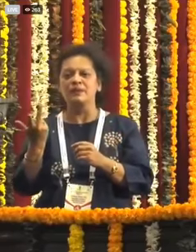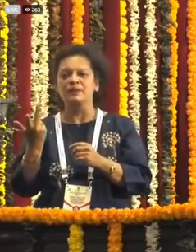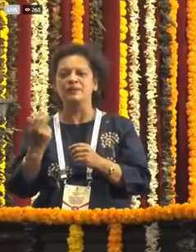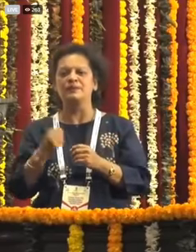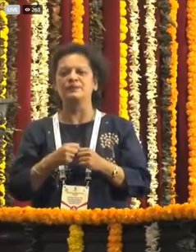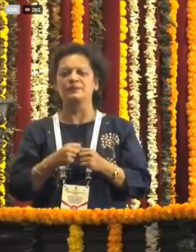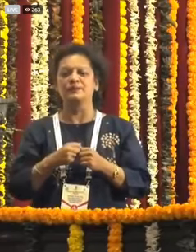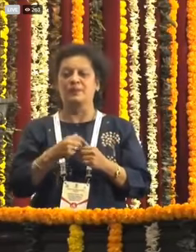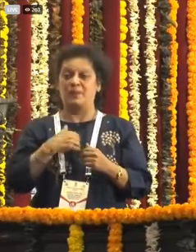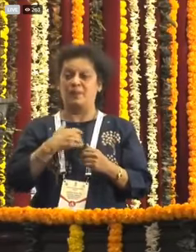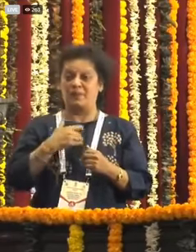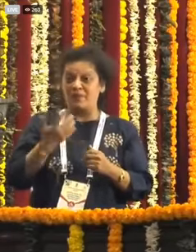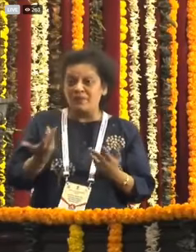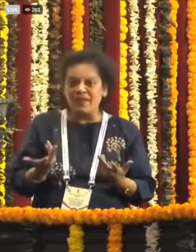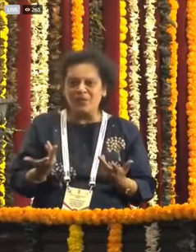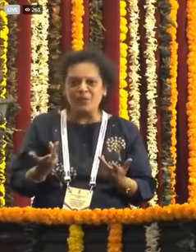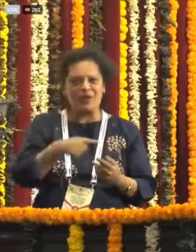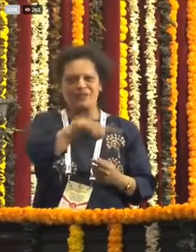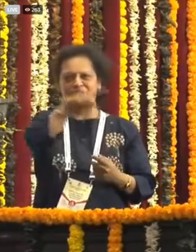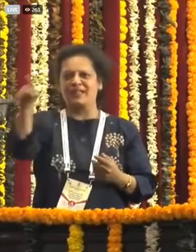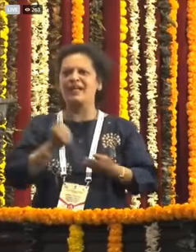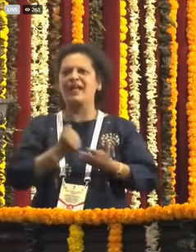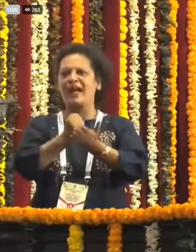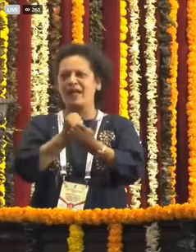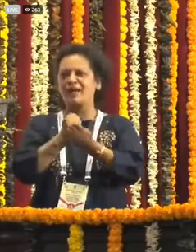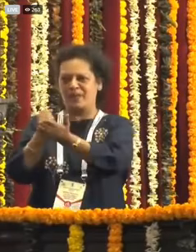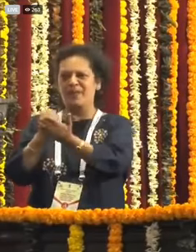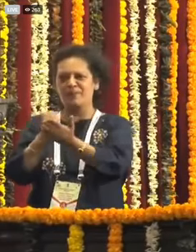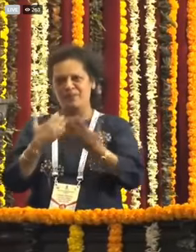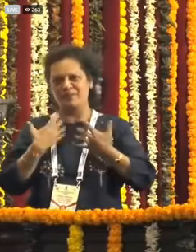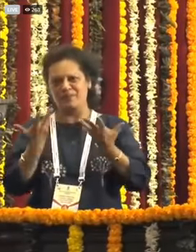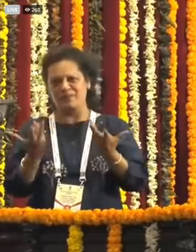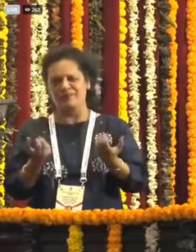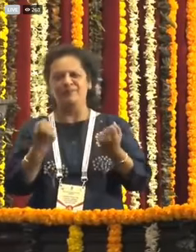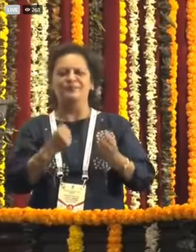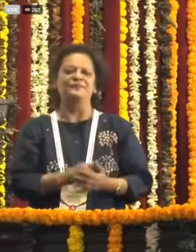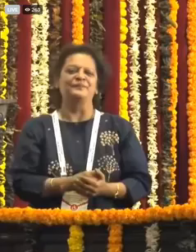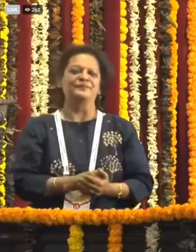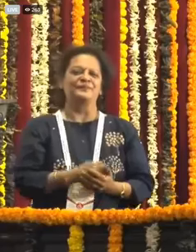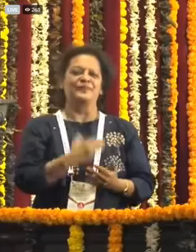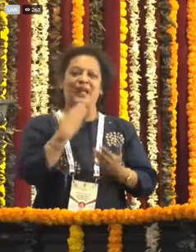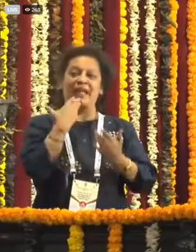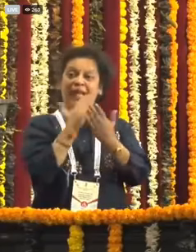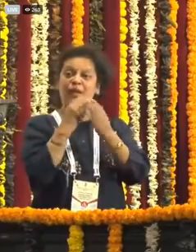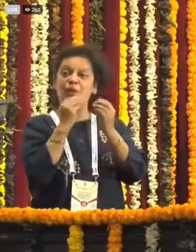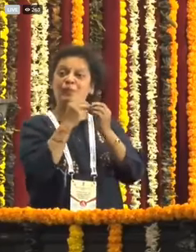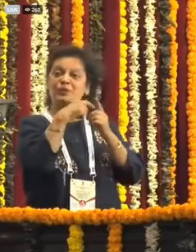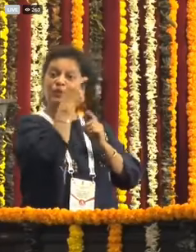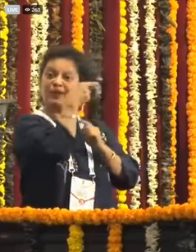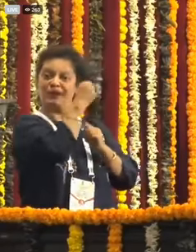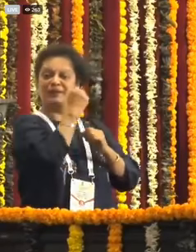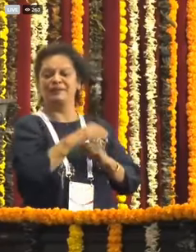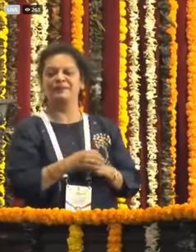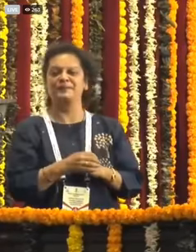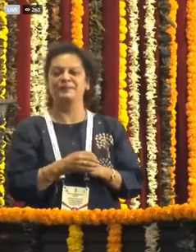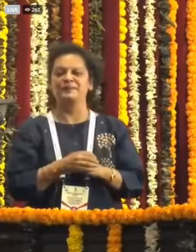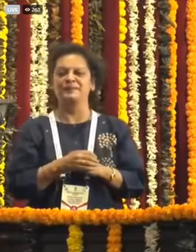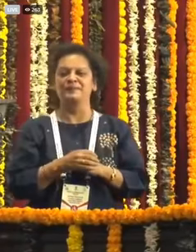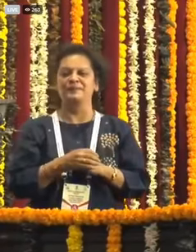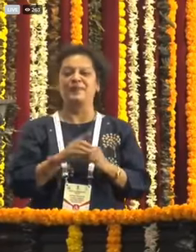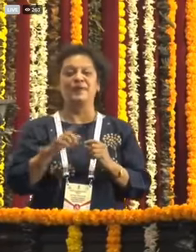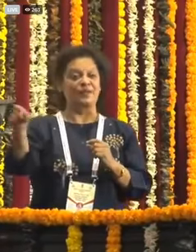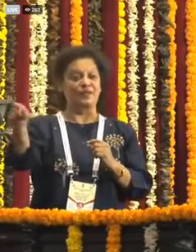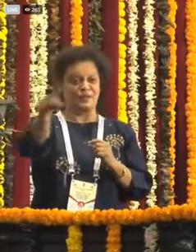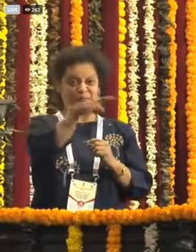काम करतो आणि म्हणूनच या ठिकाणी बच्चू भाऊ तुम्हाला धन्यवाद द्यावे तेवढे थोडे आहेत की या